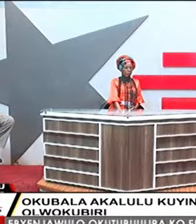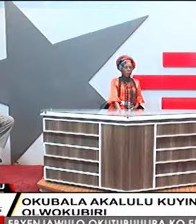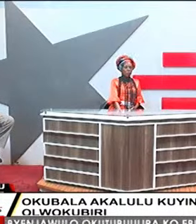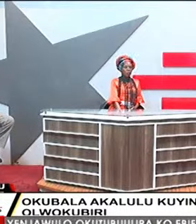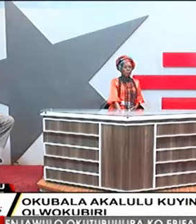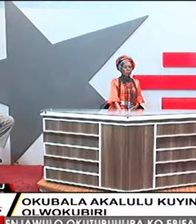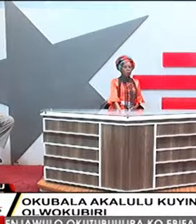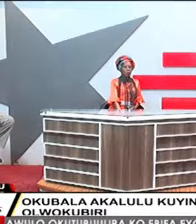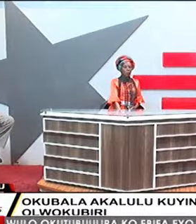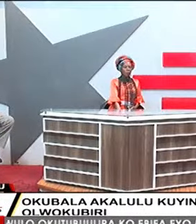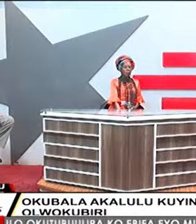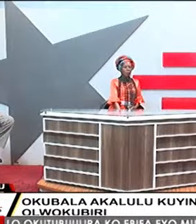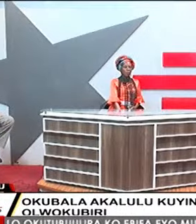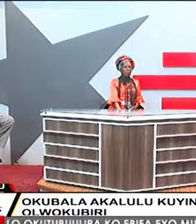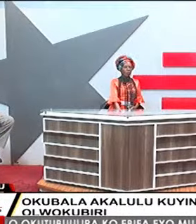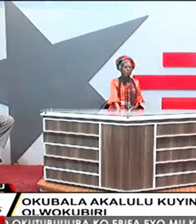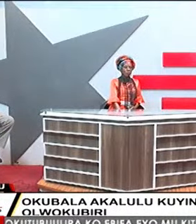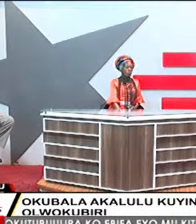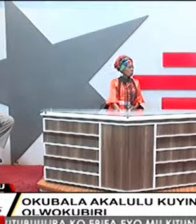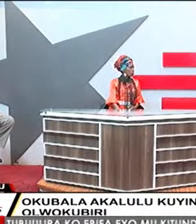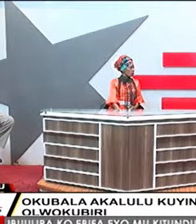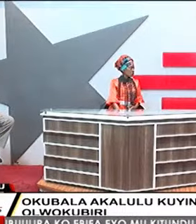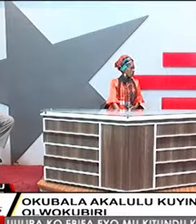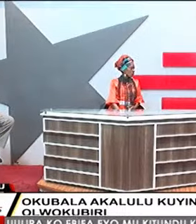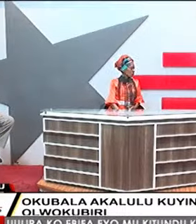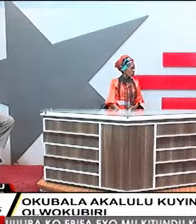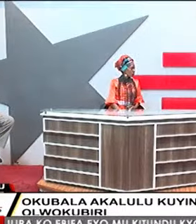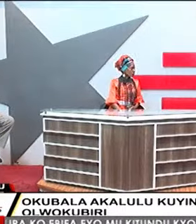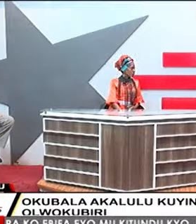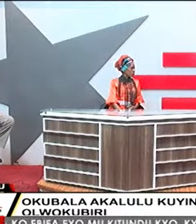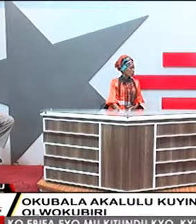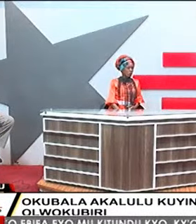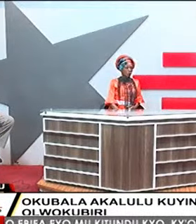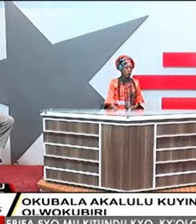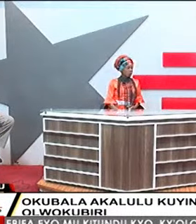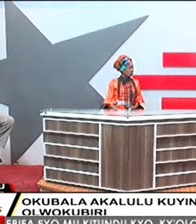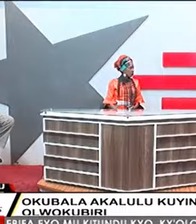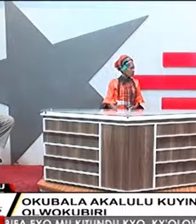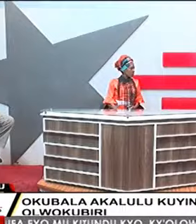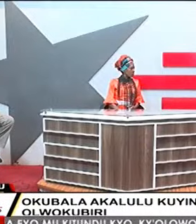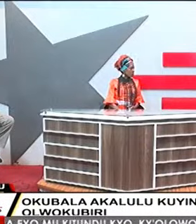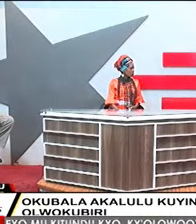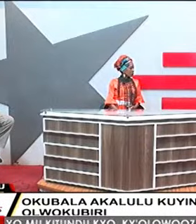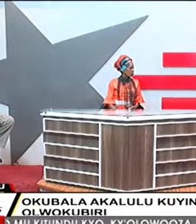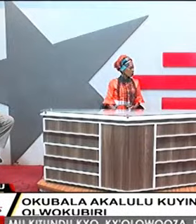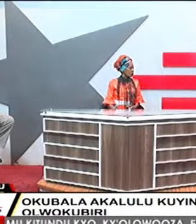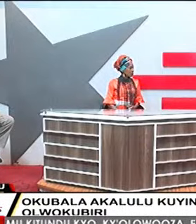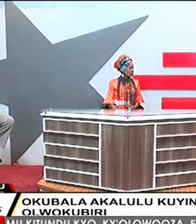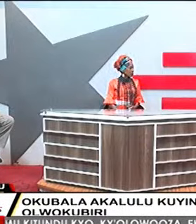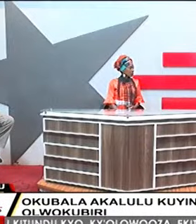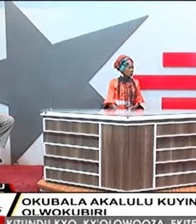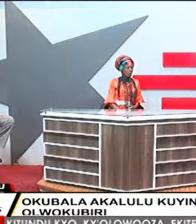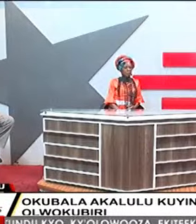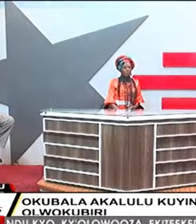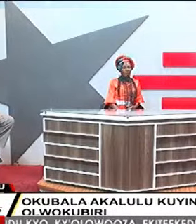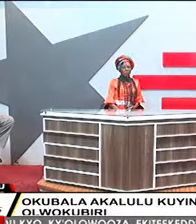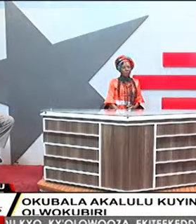ekyo tulina kisuubira kubanga omukutu guli mukulu nnyo guli ogukyafufugadde gw'otegeera obulungi